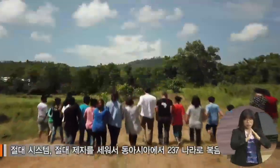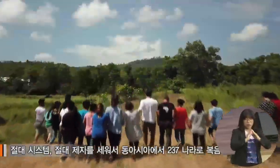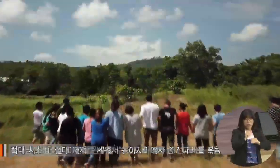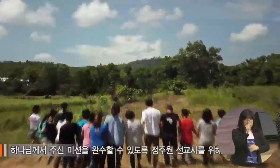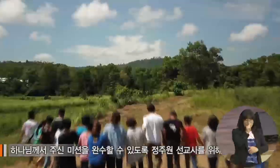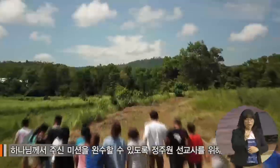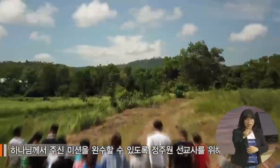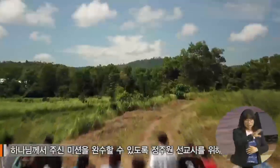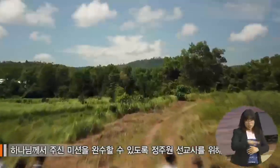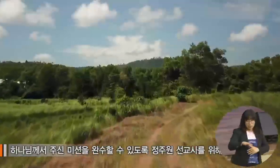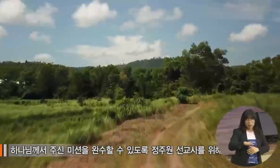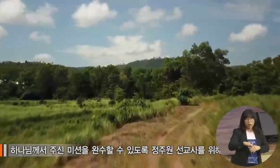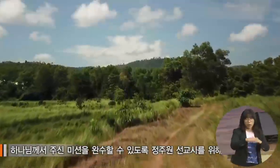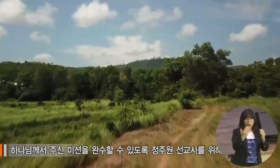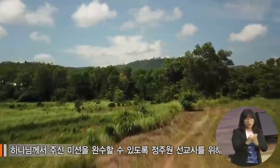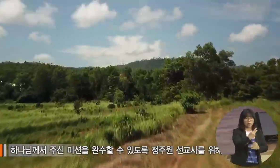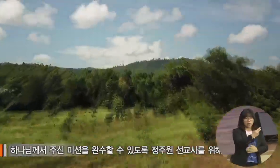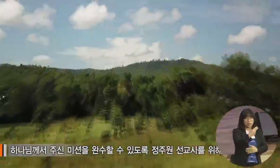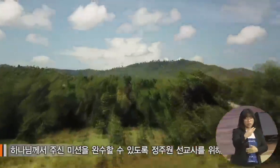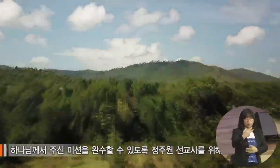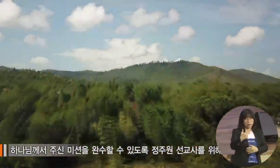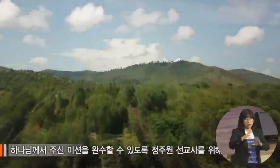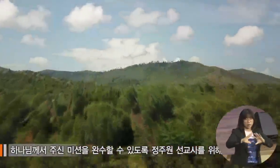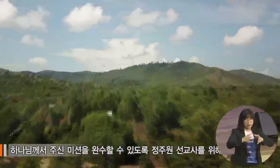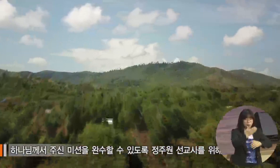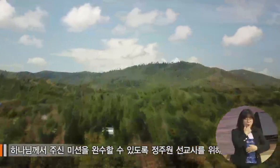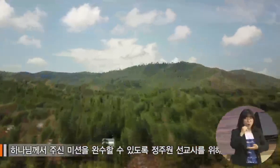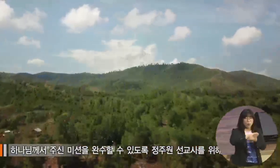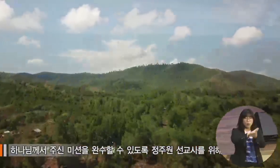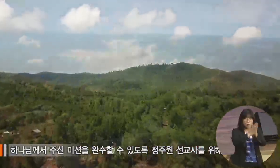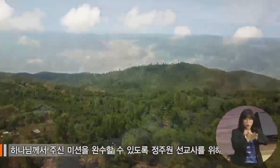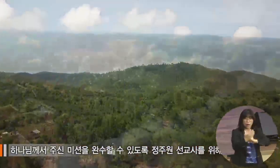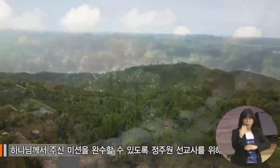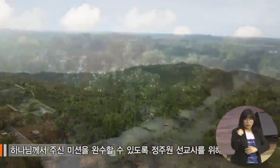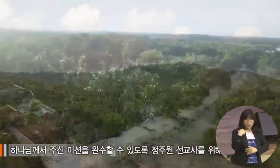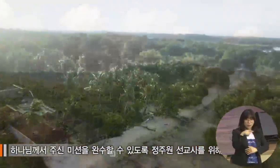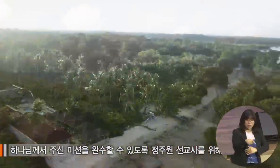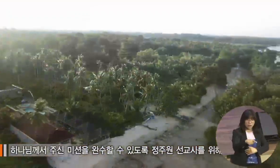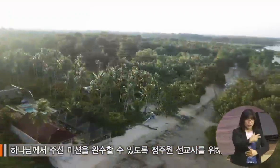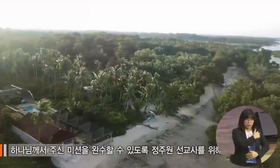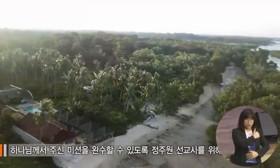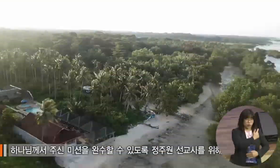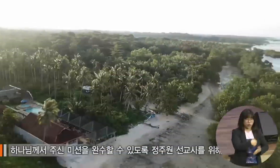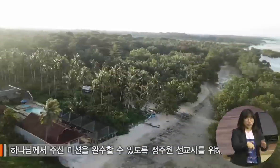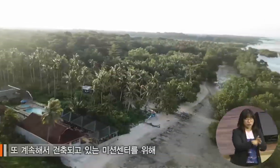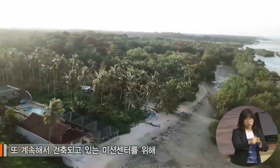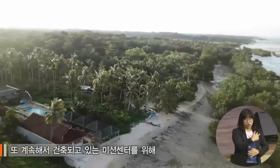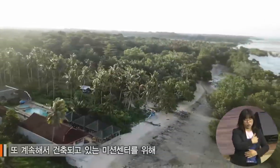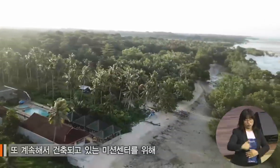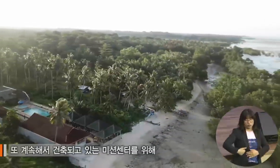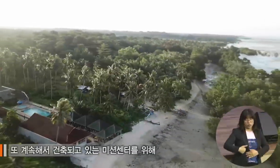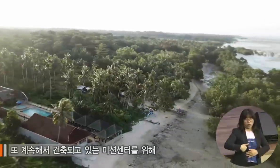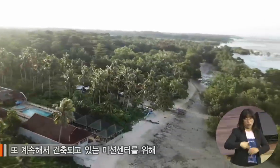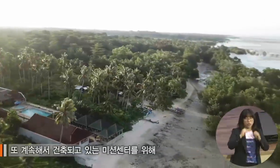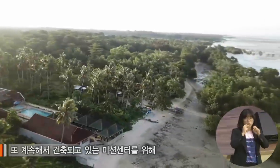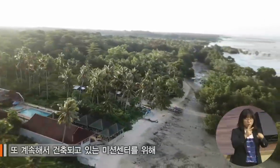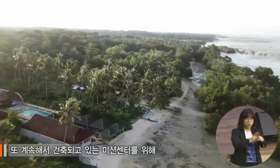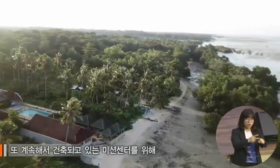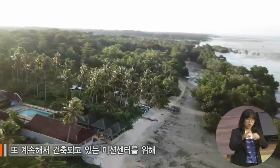것. 하나님께서 주신 미션을 완수할 수 있도록 정주원 선교사를 위해 또 계속해서 건축되고 있는